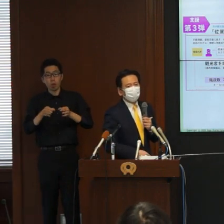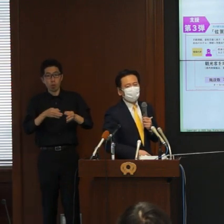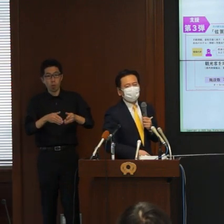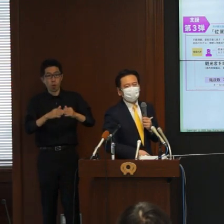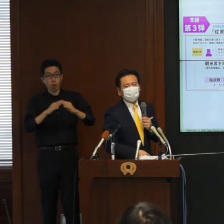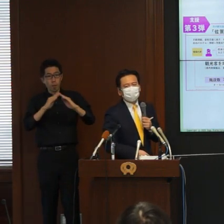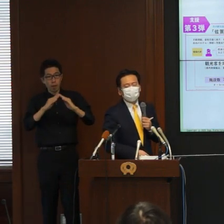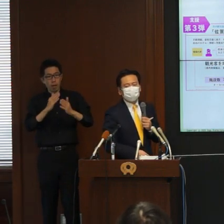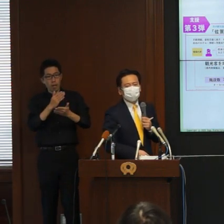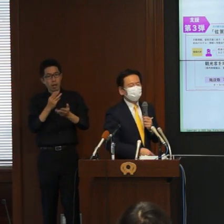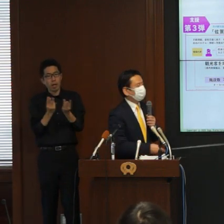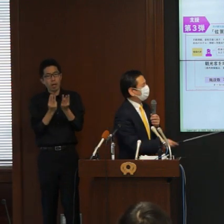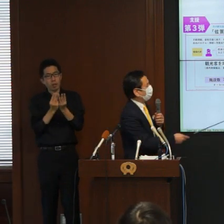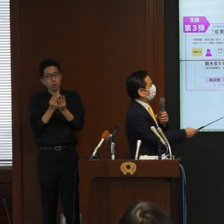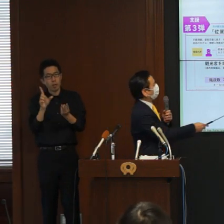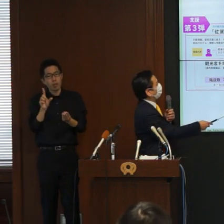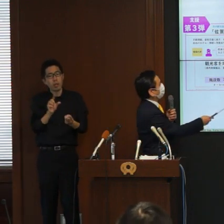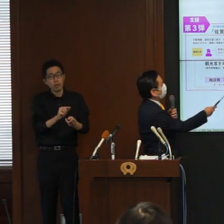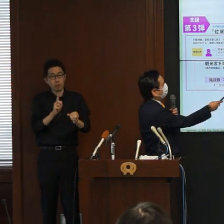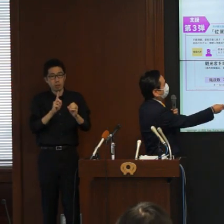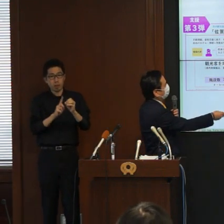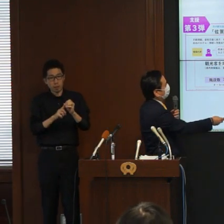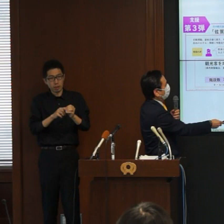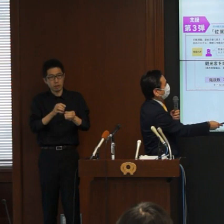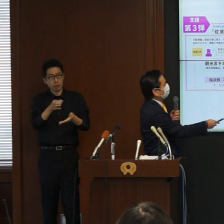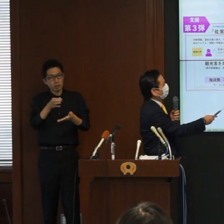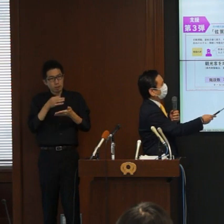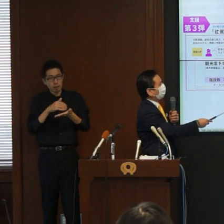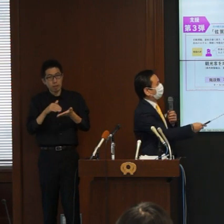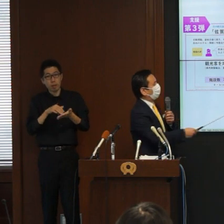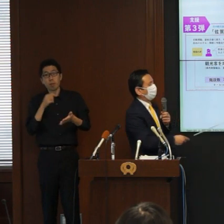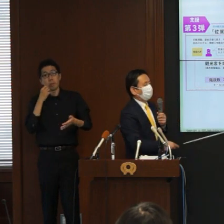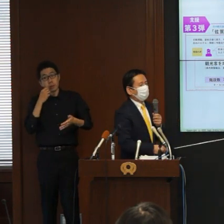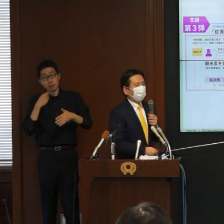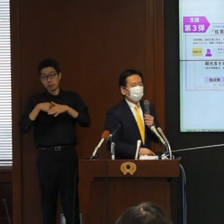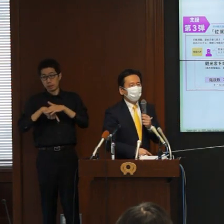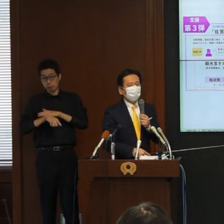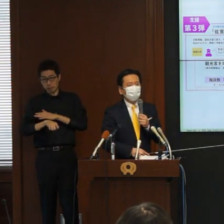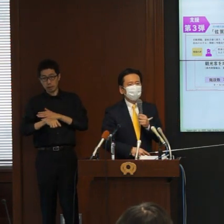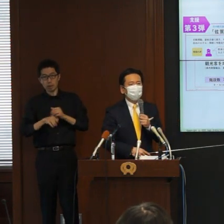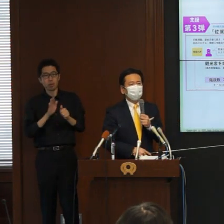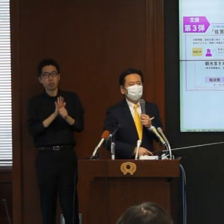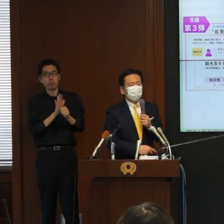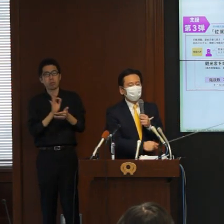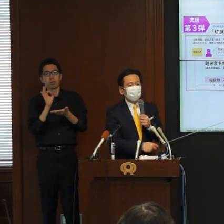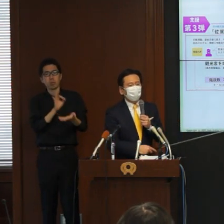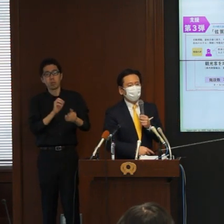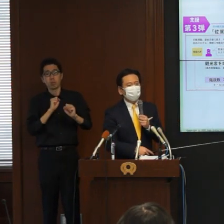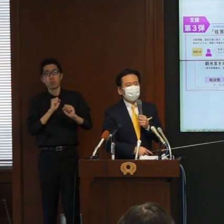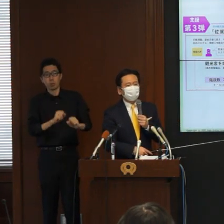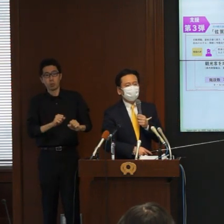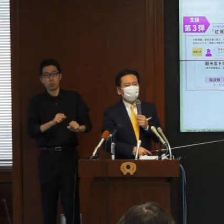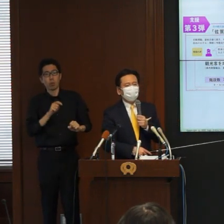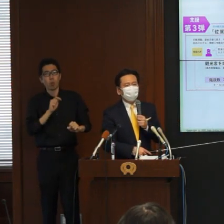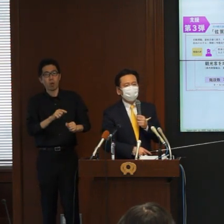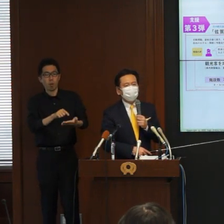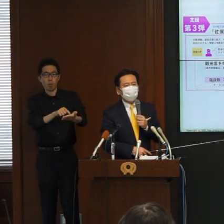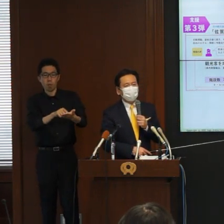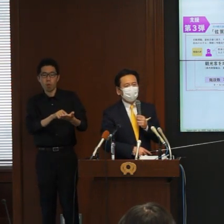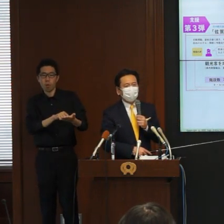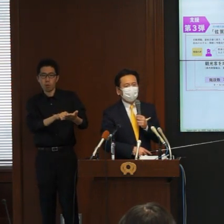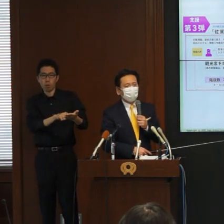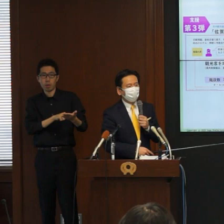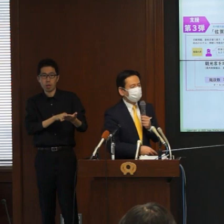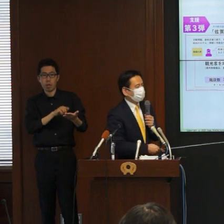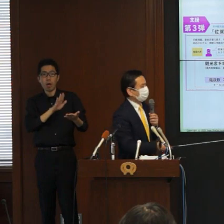というような方々を救うというための施策です。こちらの方も件数上がっておりますけれども、まだお気づ